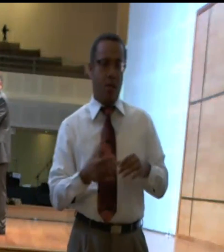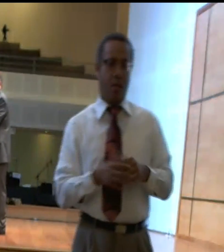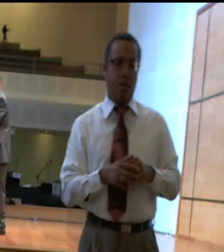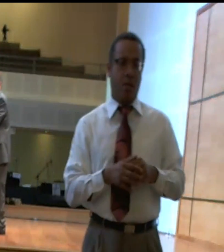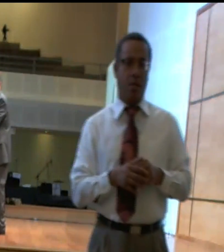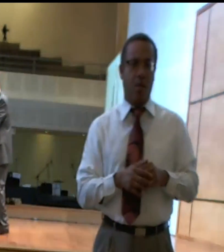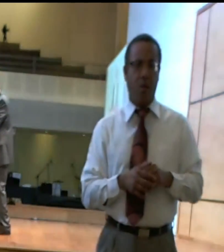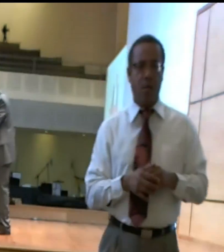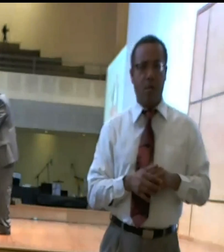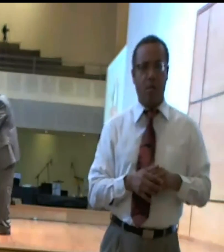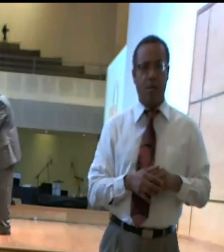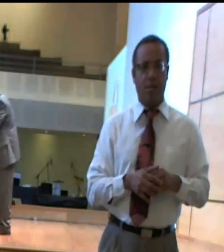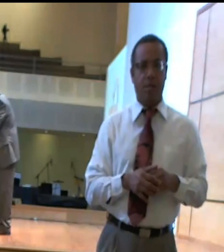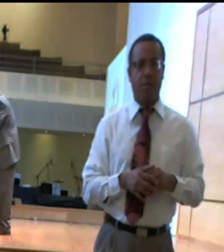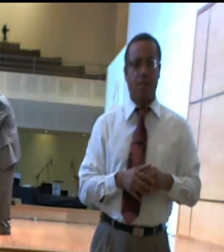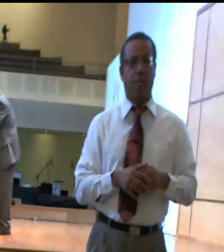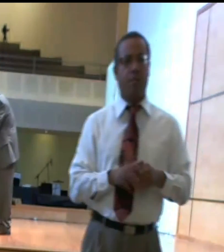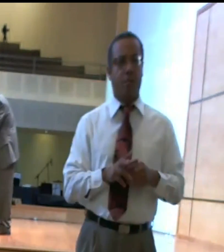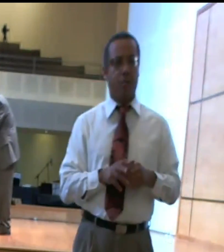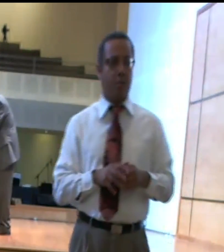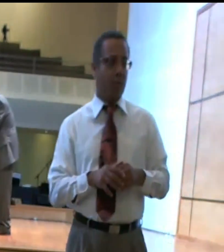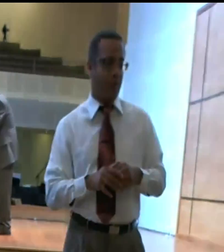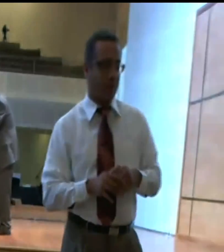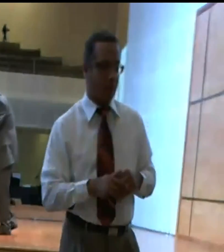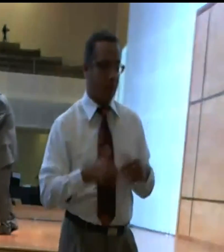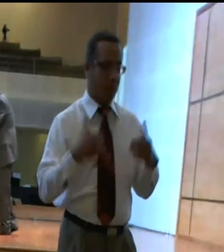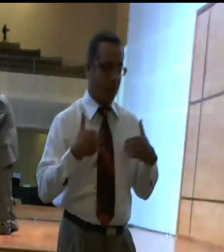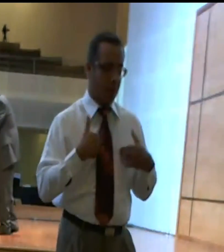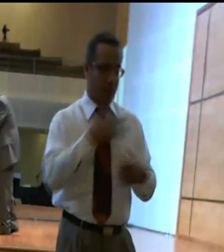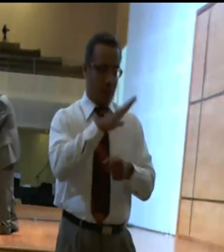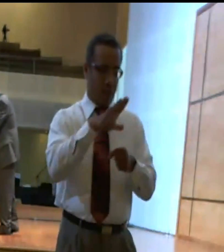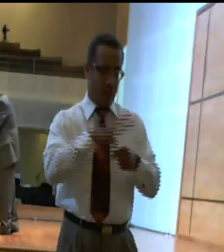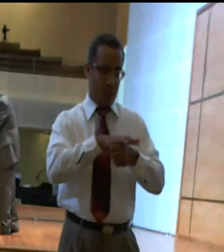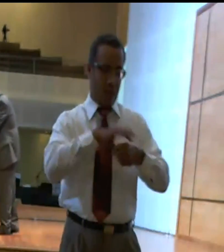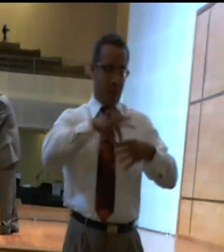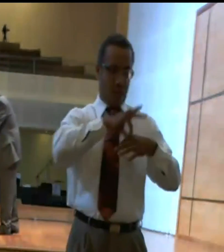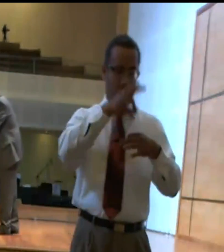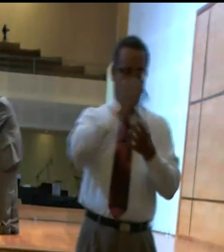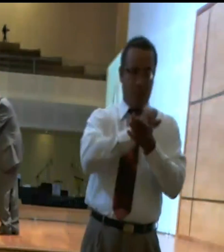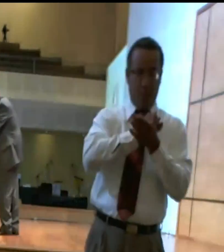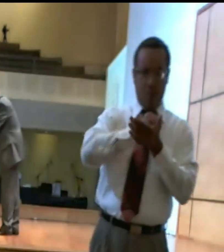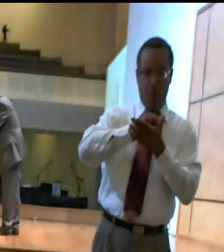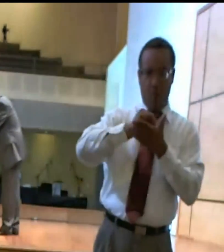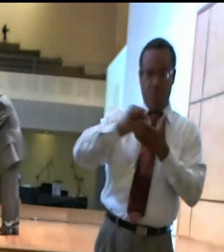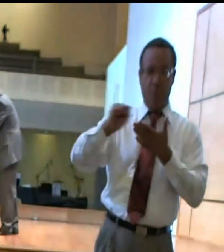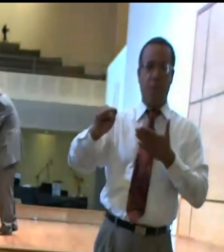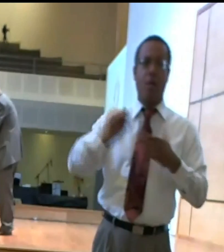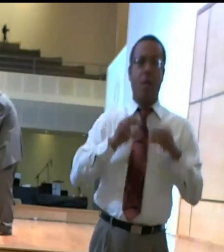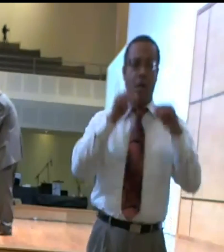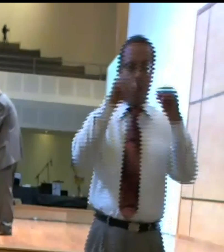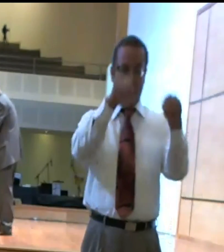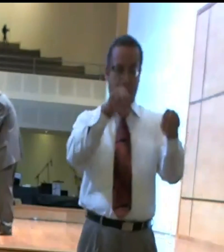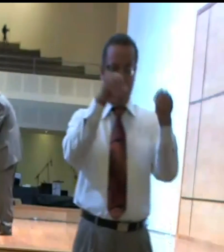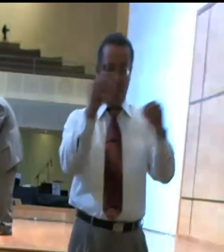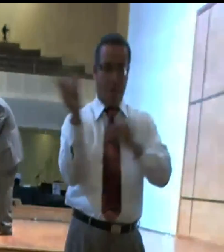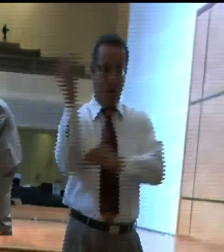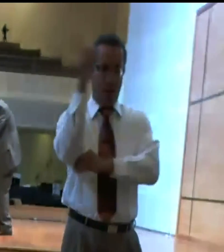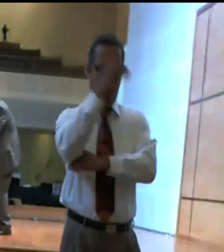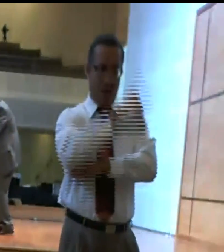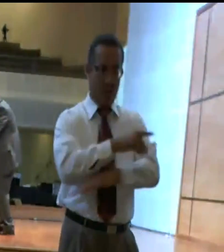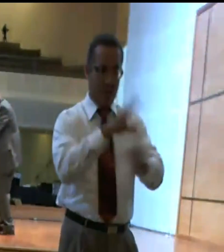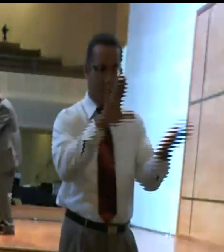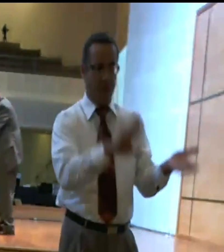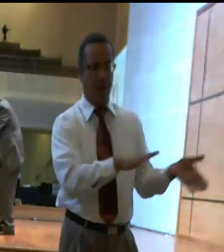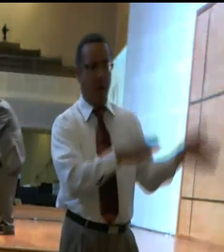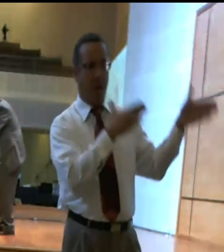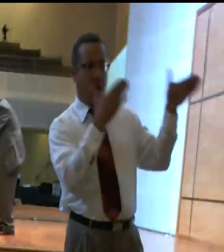hoy. No tenemos potestad sobre el espíritu para retener el espíritu, ni potestad sobre el día de la muerte. Y